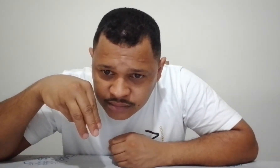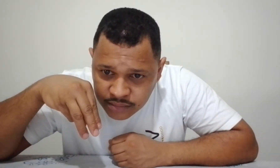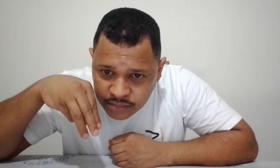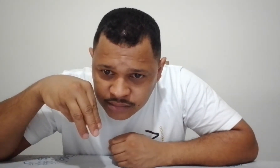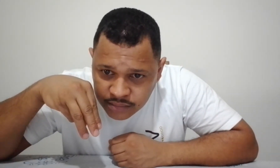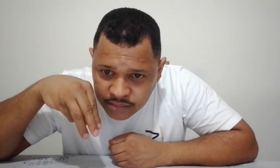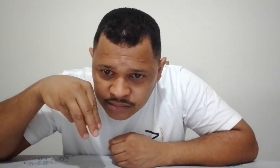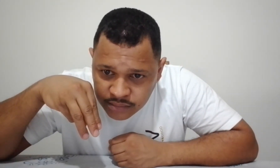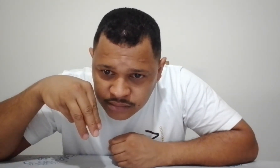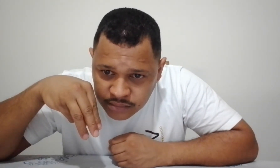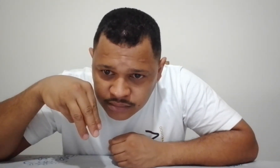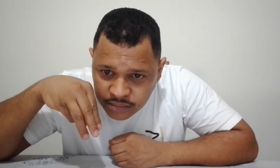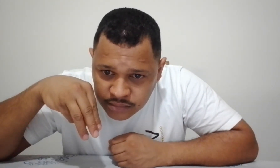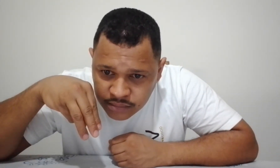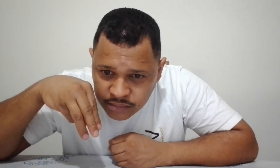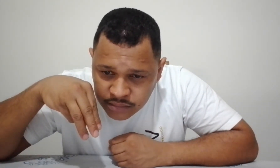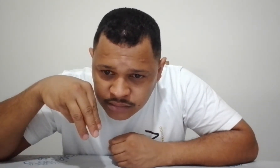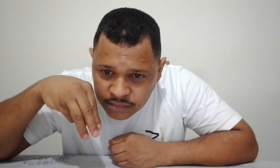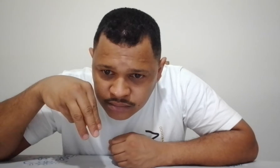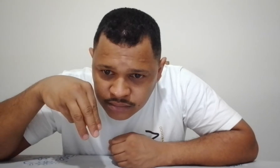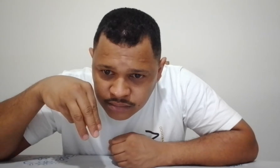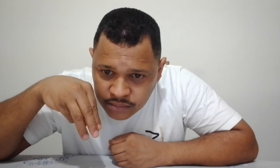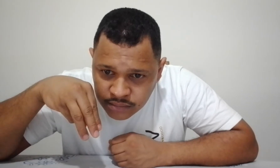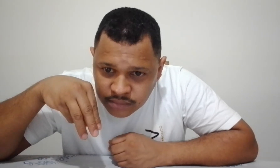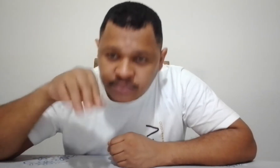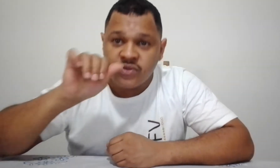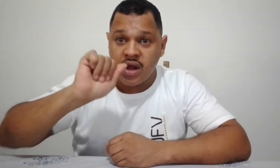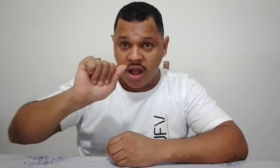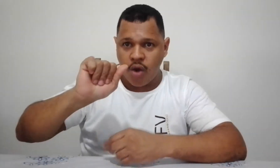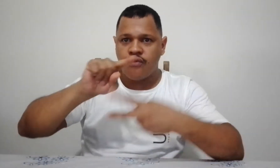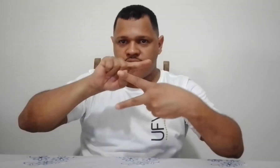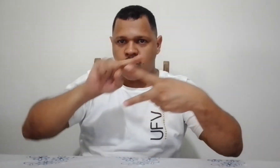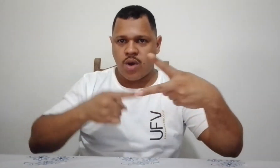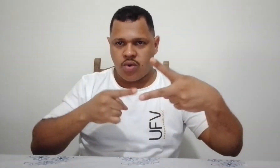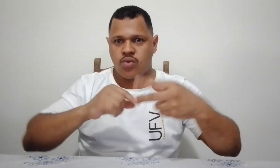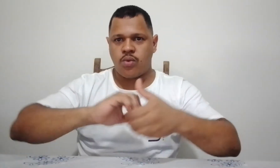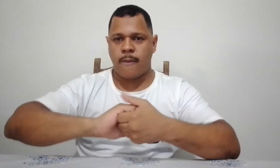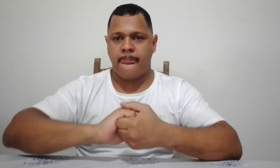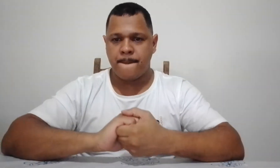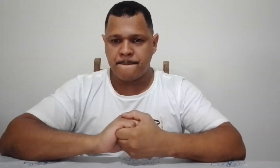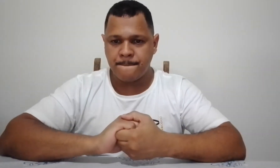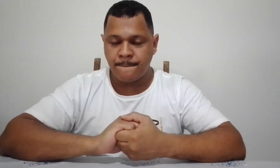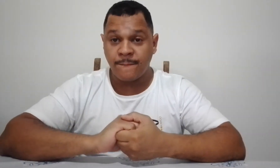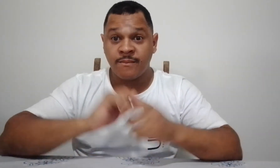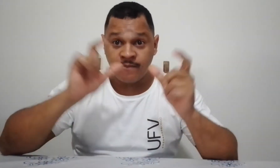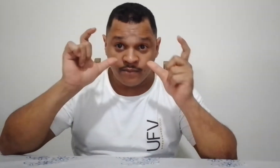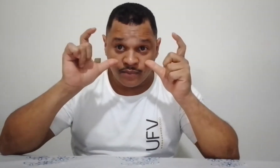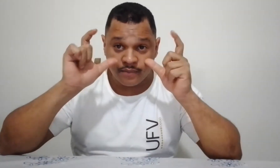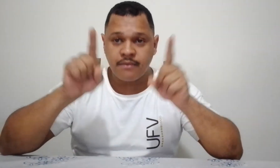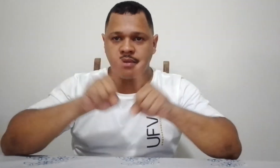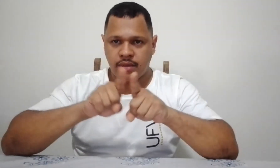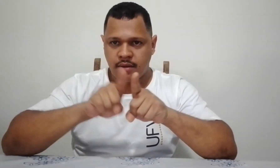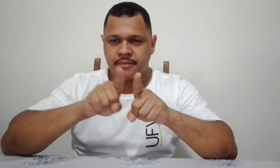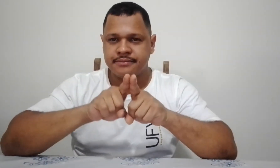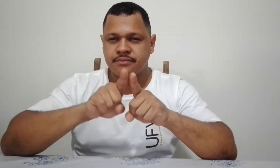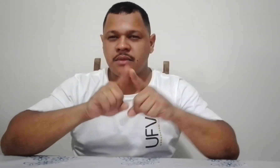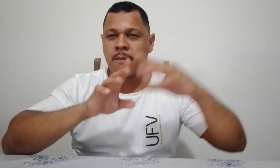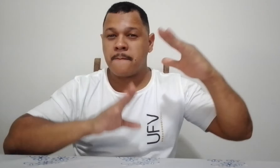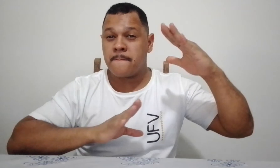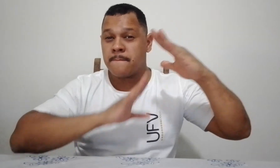posição é o ângulo alfa. Observe também que no ponto máximo, a tensão